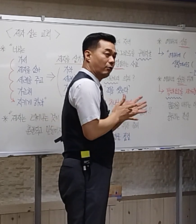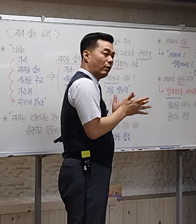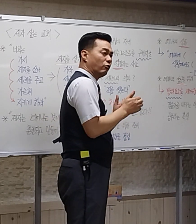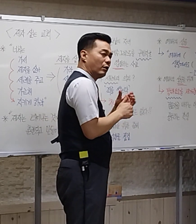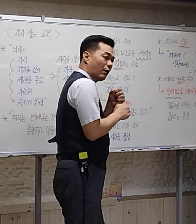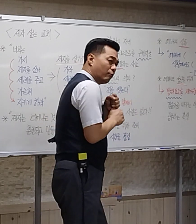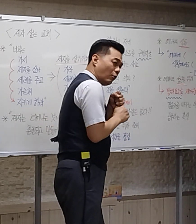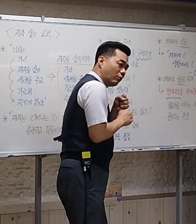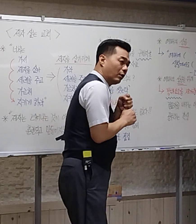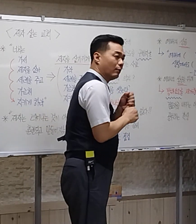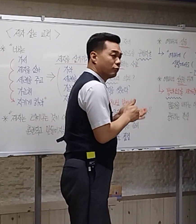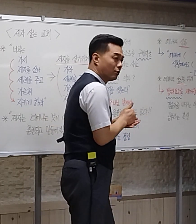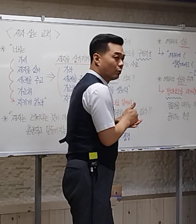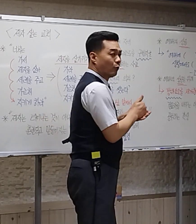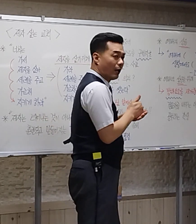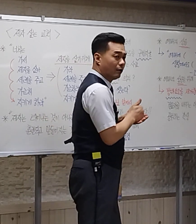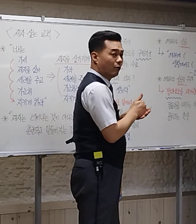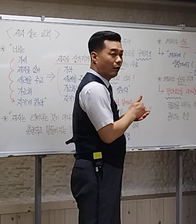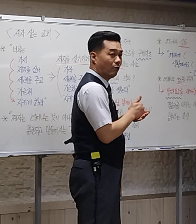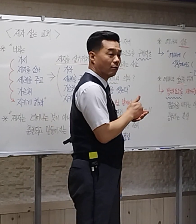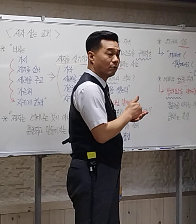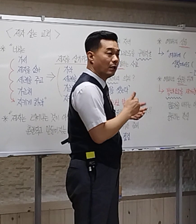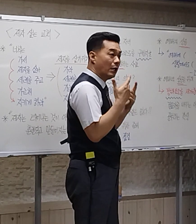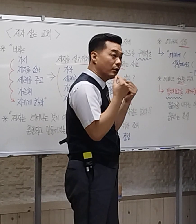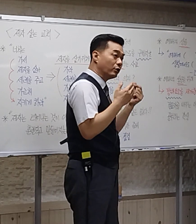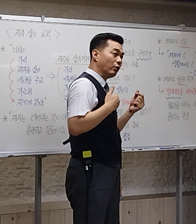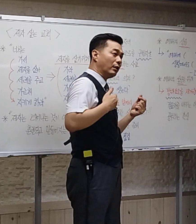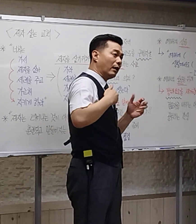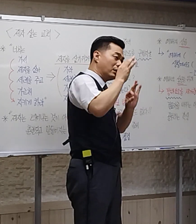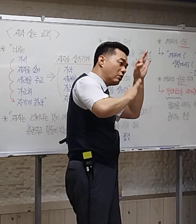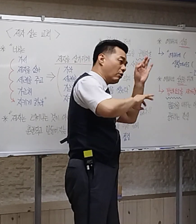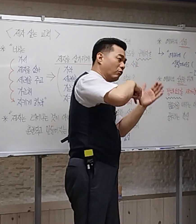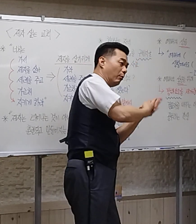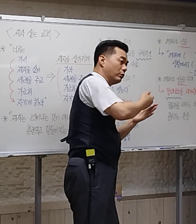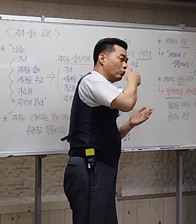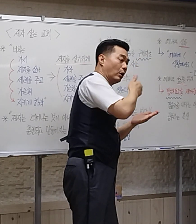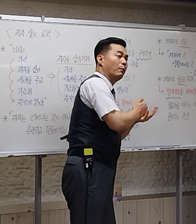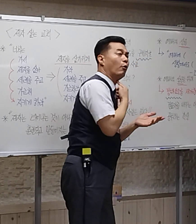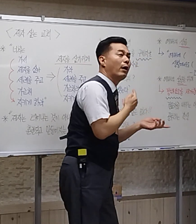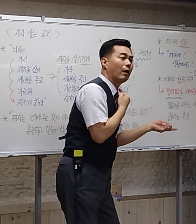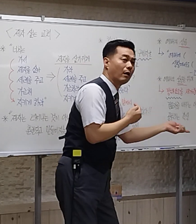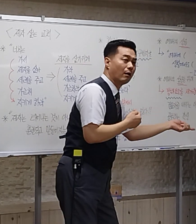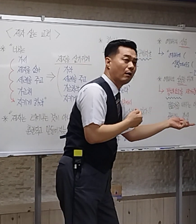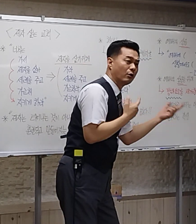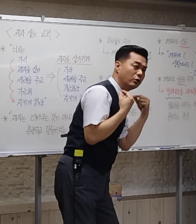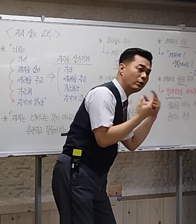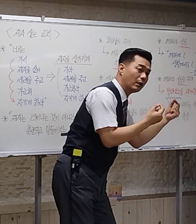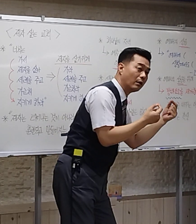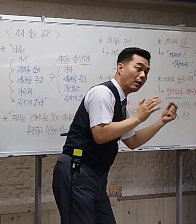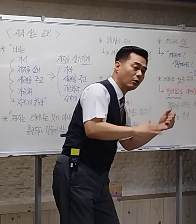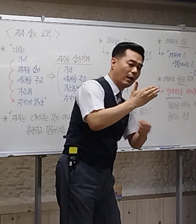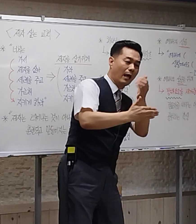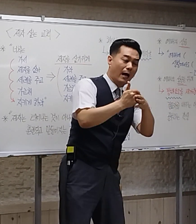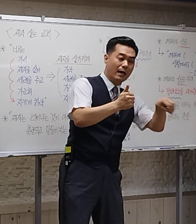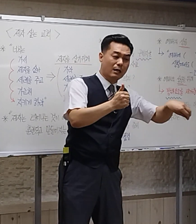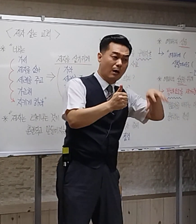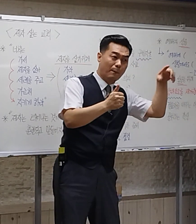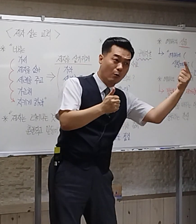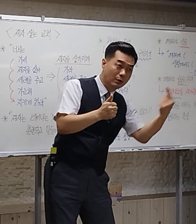그래서 예수님하고 어떻게든 붙들고 동행하는 거예요. 여전히 나는 실수하고 넘어지고 죄를 범해. 여전히. 그런데 하나님 앞에 올